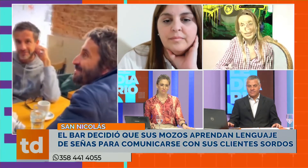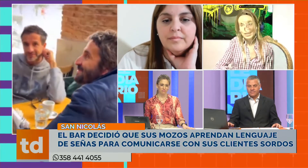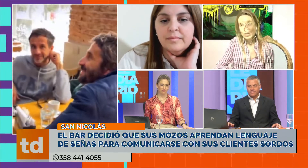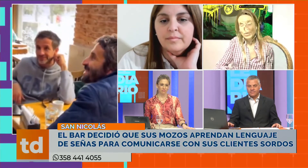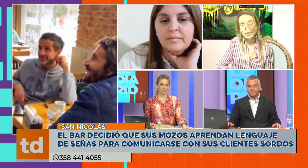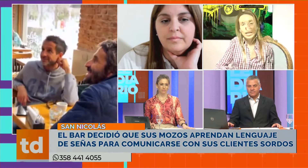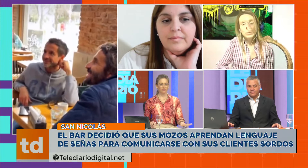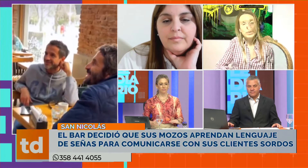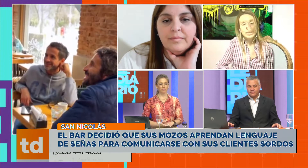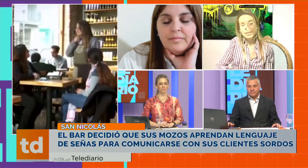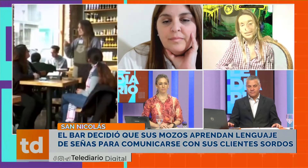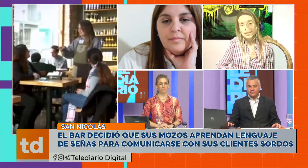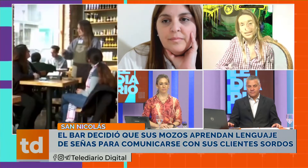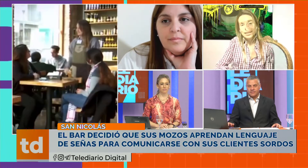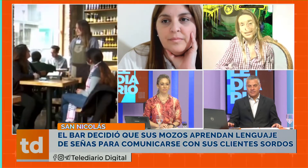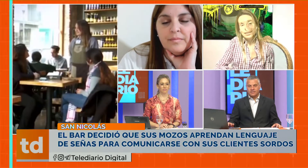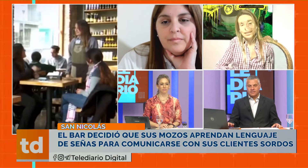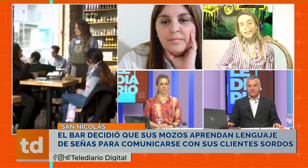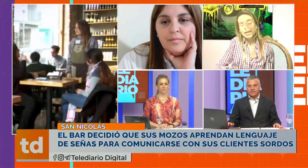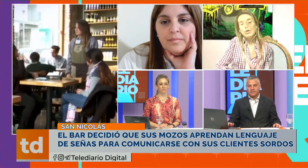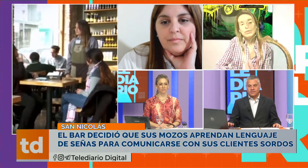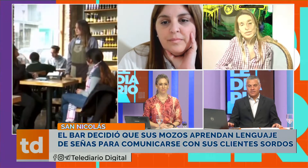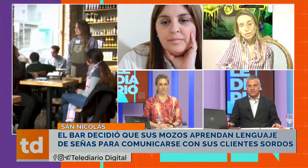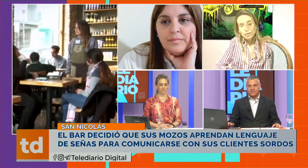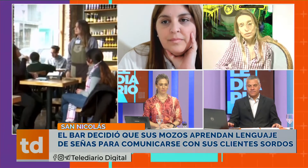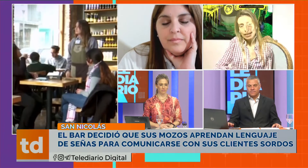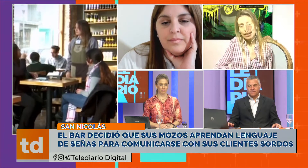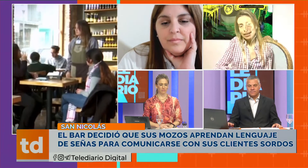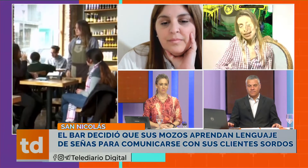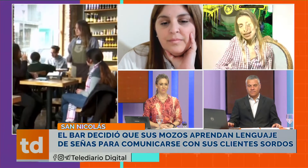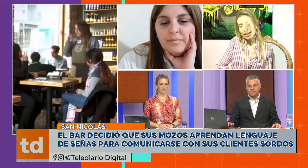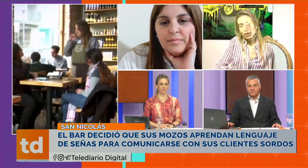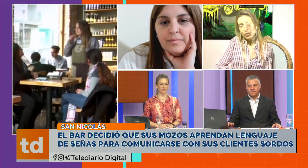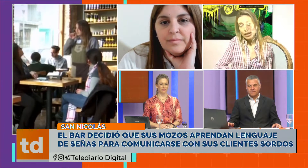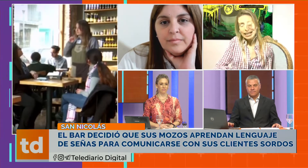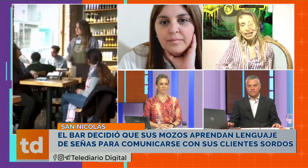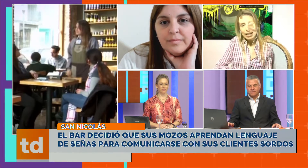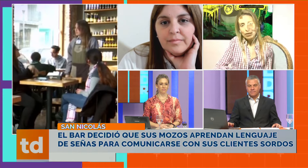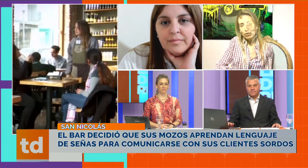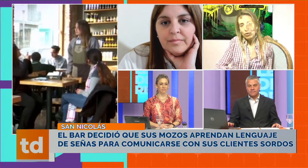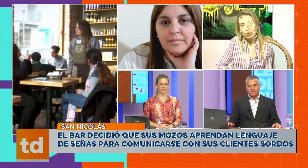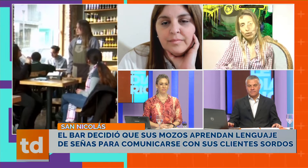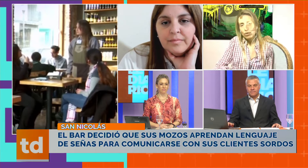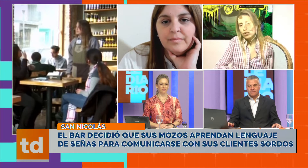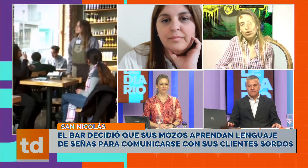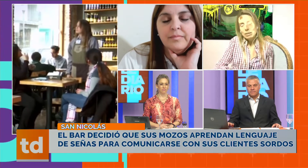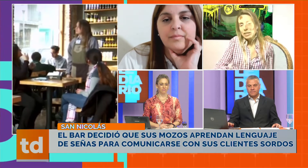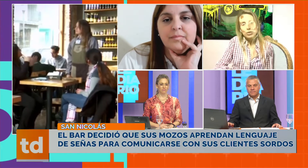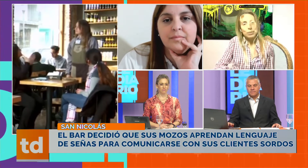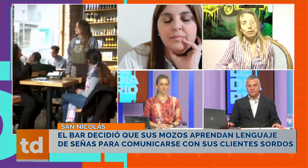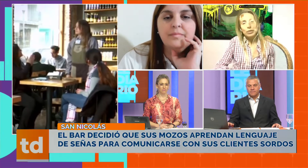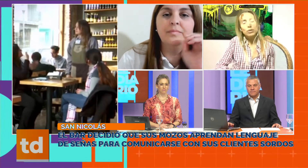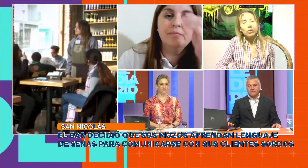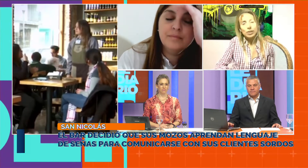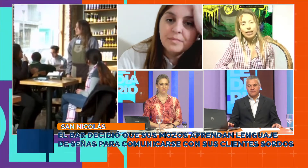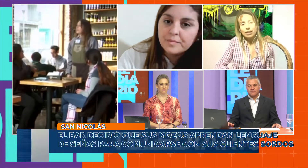porque nos quedó la duda de si le estábamos ofreciendo lo que ellos querían o no. Terminaron